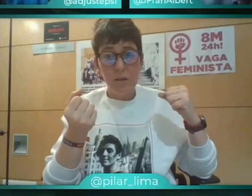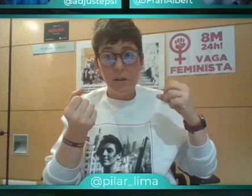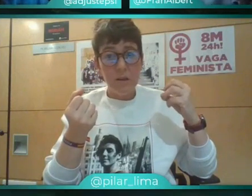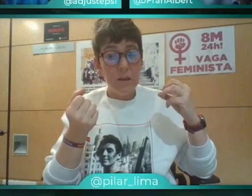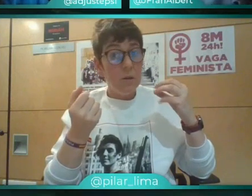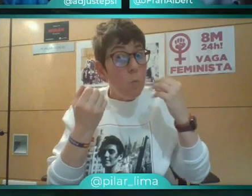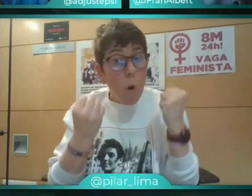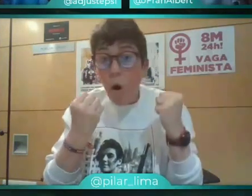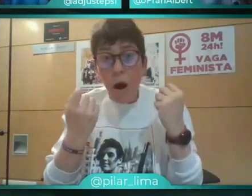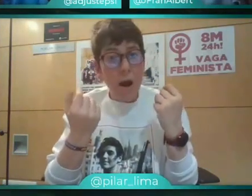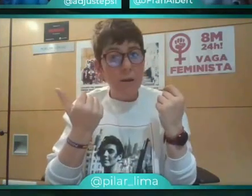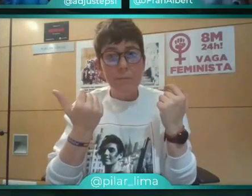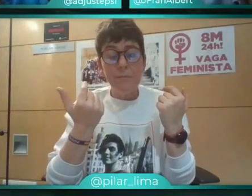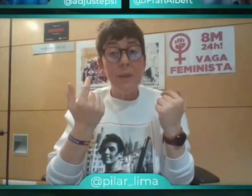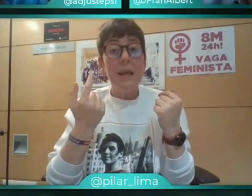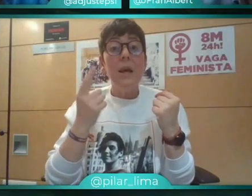fuerza ese